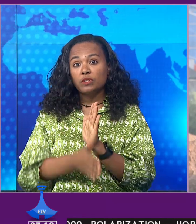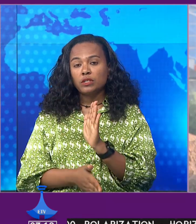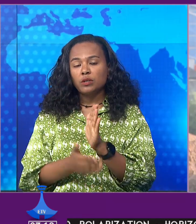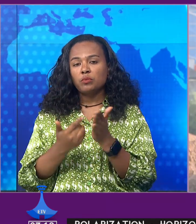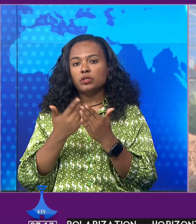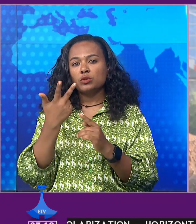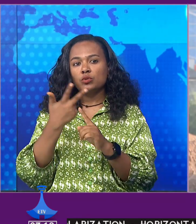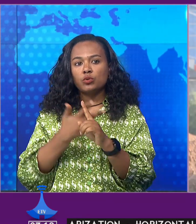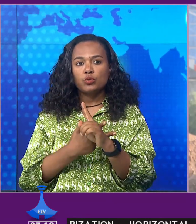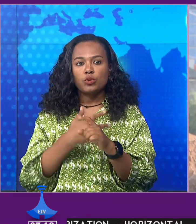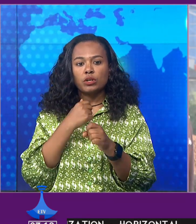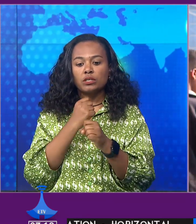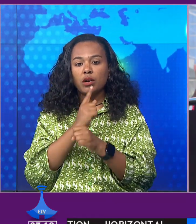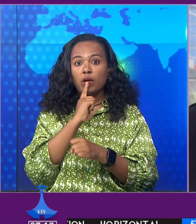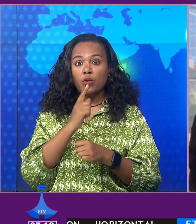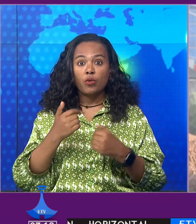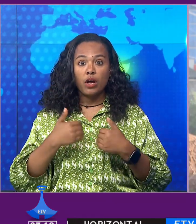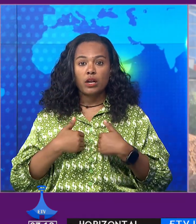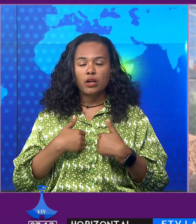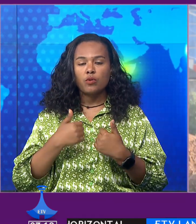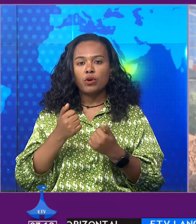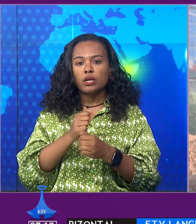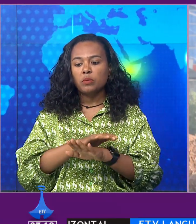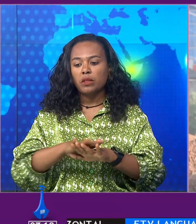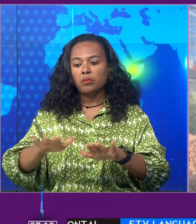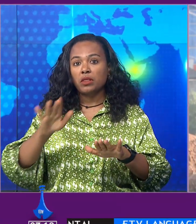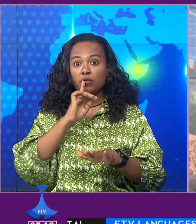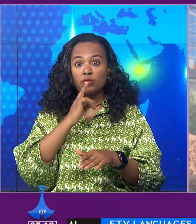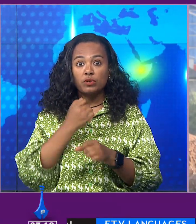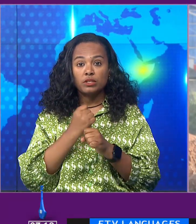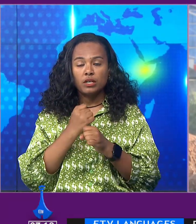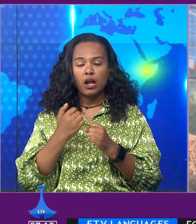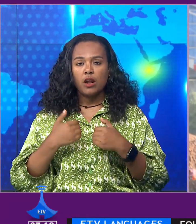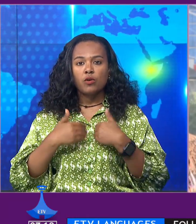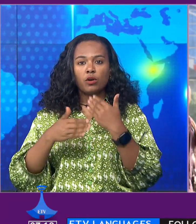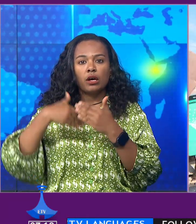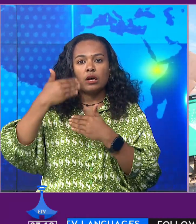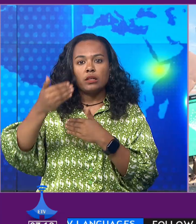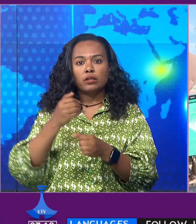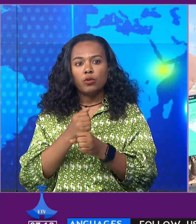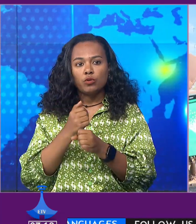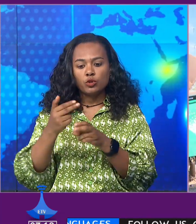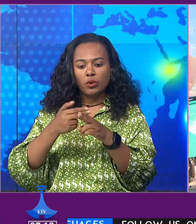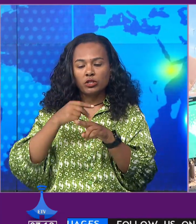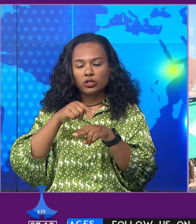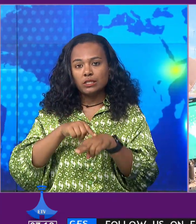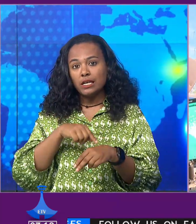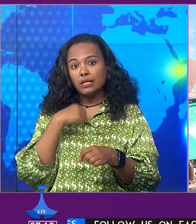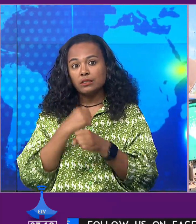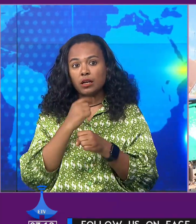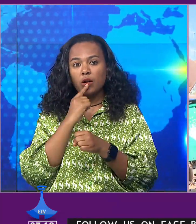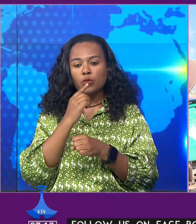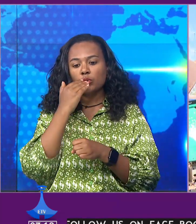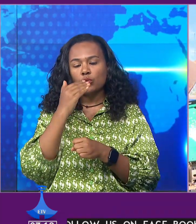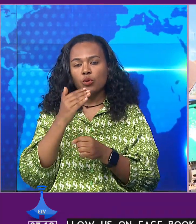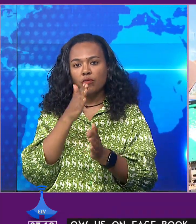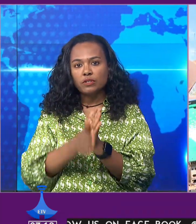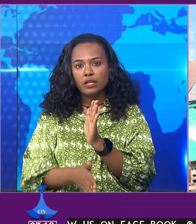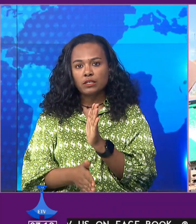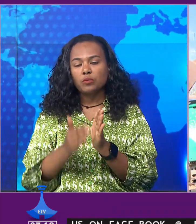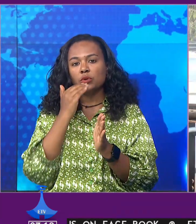3 ወር እየሰራን ያለ ነው። የአስፋልት ንጣፍ ነው እየተሰራ ያለ አሁን ቀጣይ ስራዎቹን በአጭር ጊዜ ለማስረከብ እየሰራን ነው። በጥሩ አፈጻጸም በጥሩ